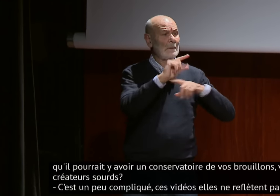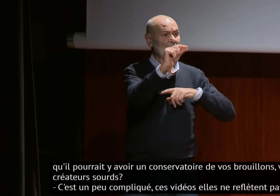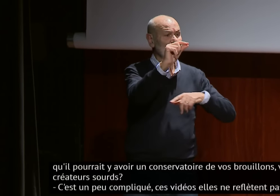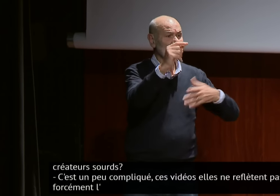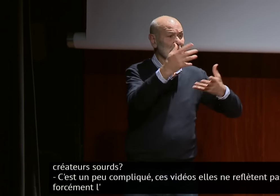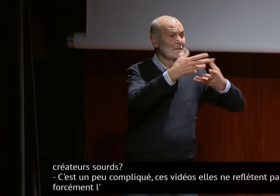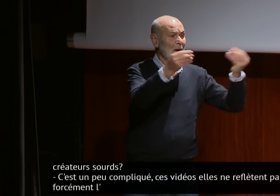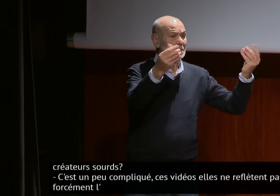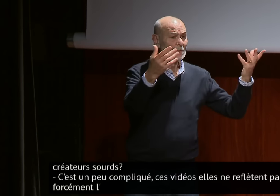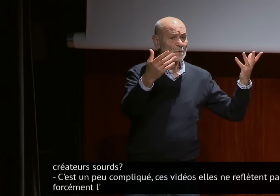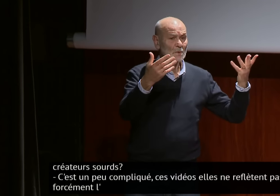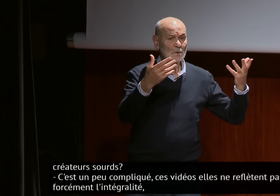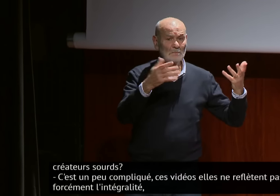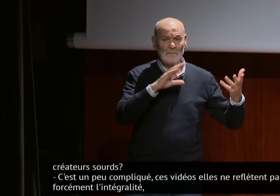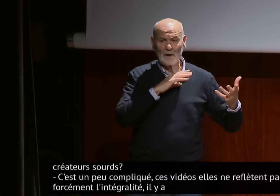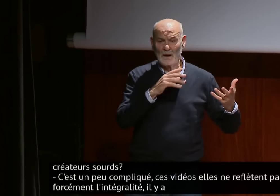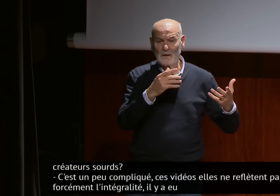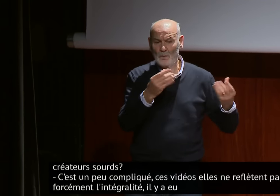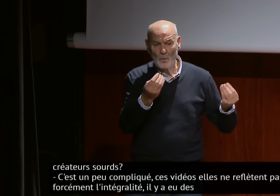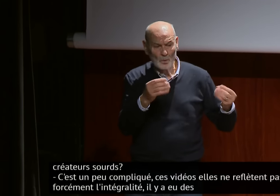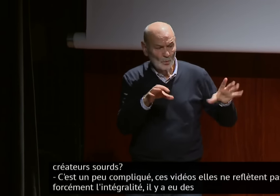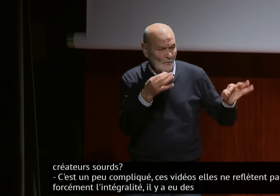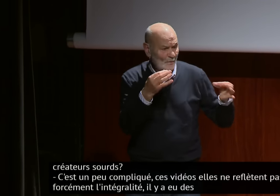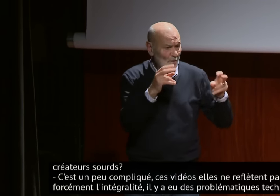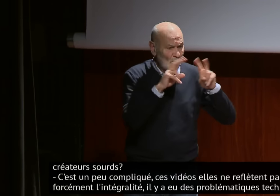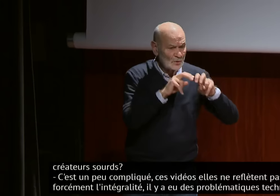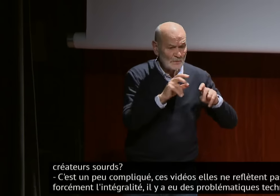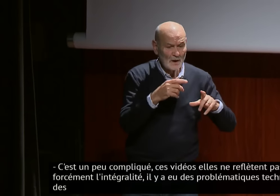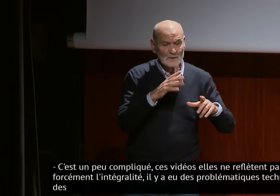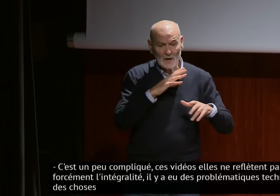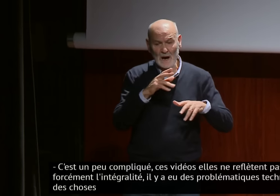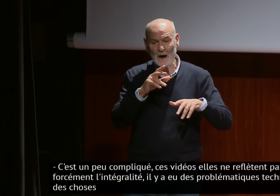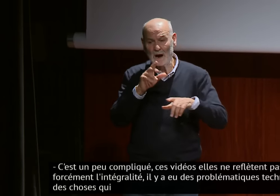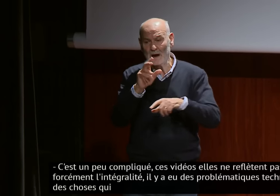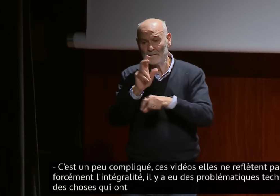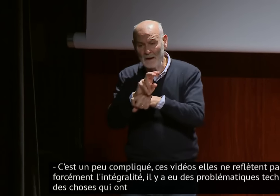problèmes techniques, il y a des choses qui ont disparu. Des ratures. Il y a eu des...